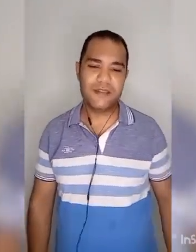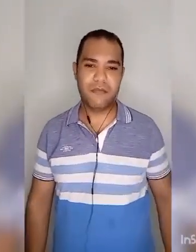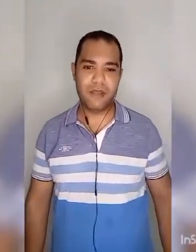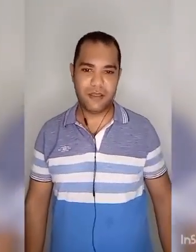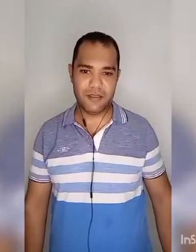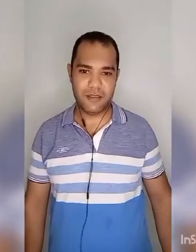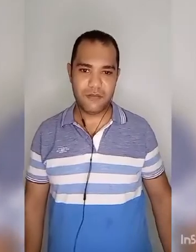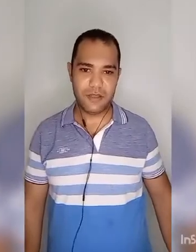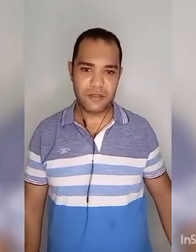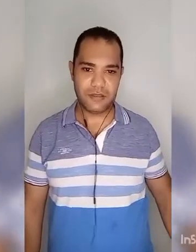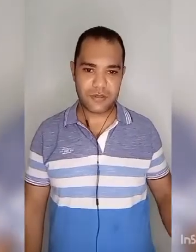النملة. النملة اشارتها